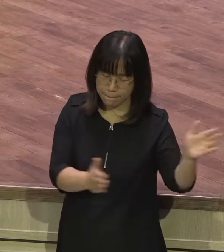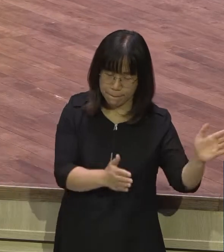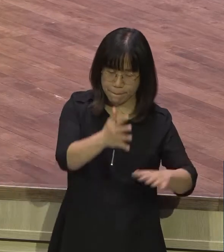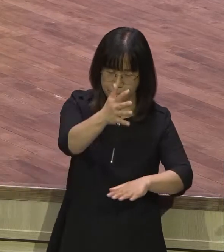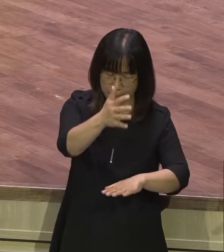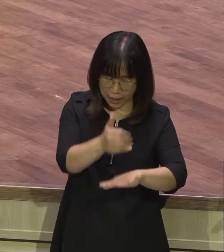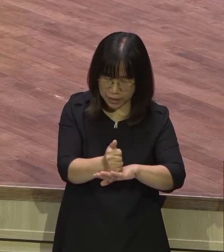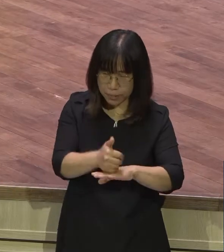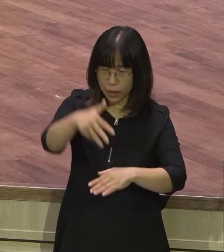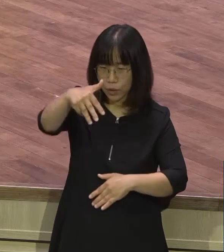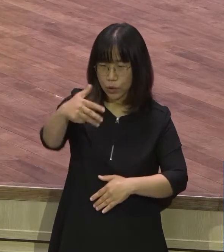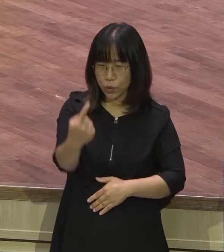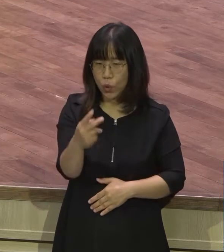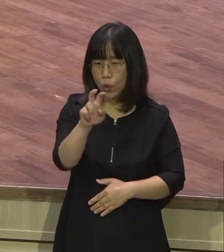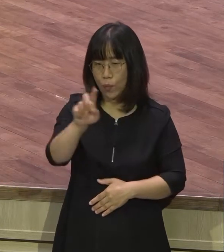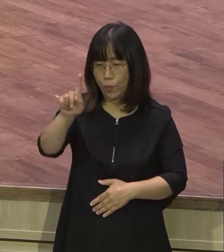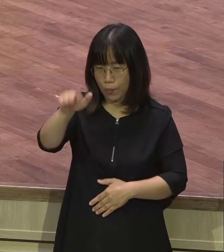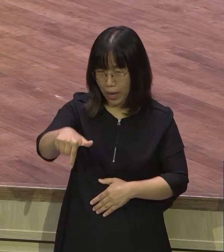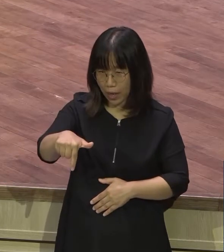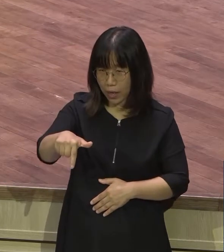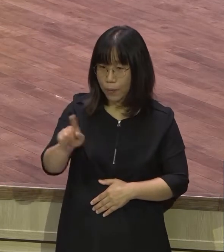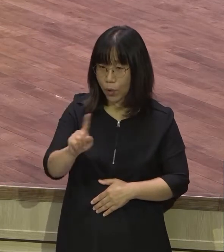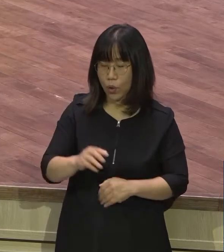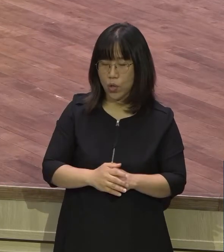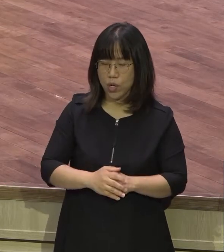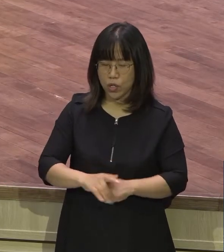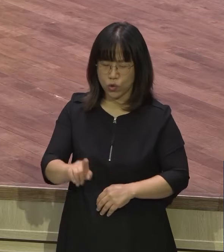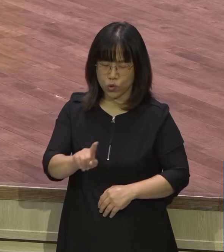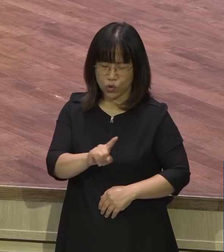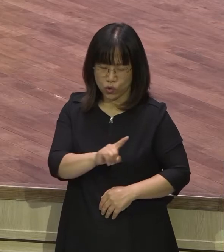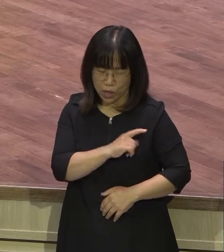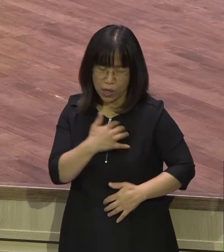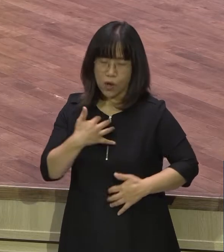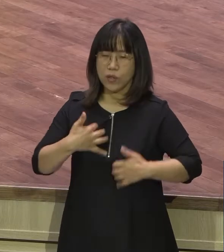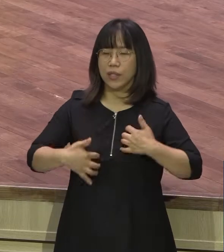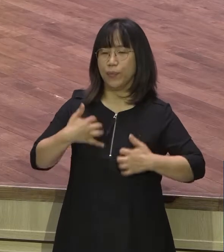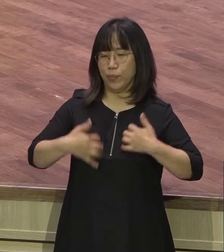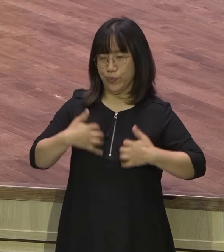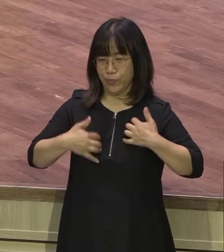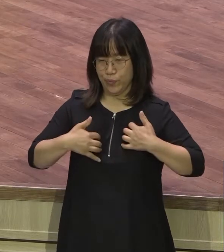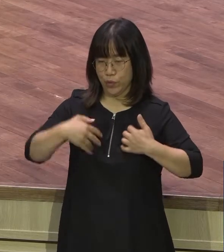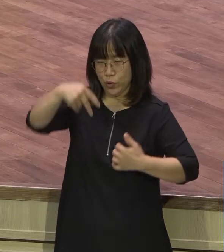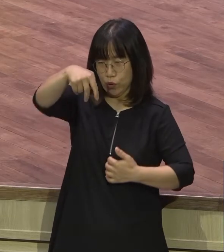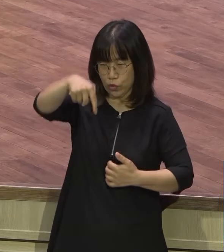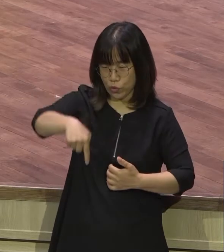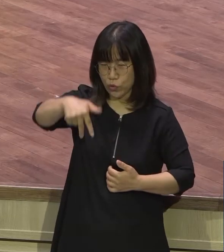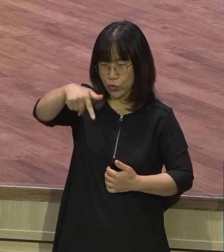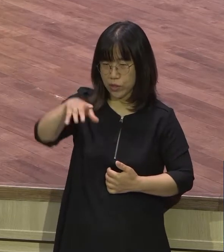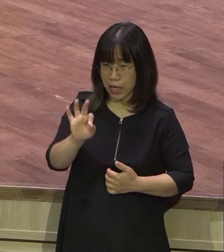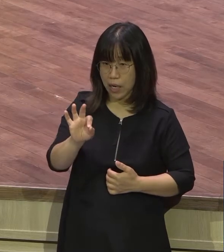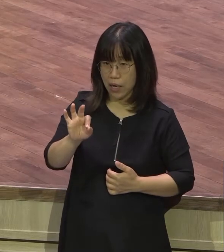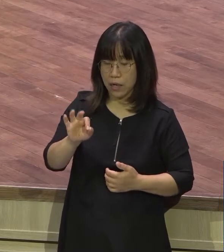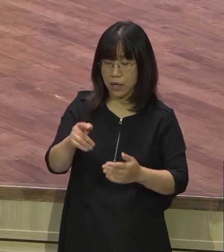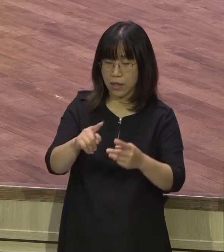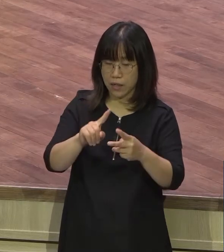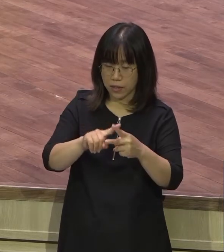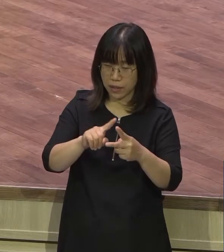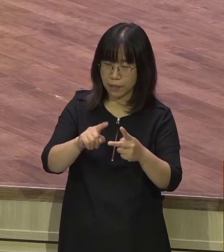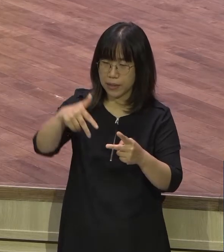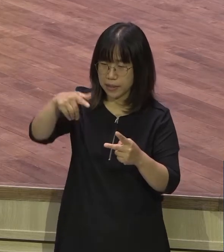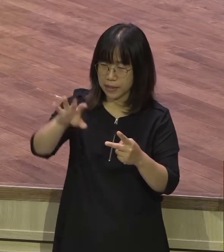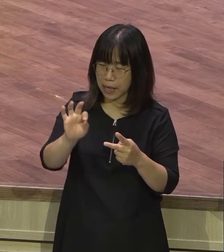최대의 기쁨과 감사를 표현하는 수장절 장막절 이라고 합니다 40년 동안 광야생활을